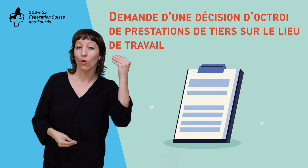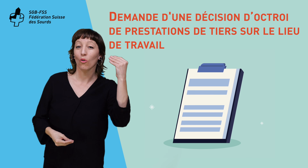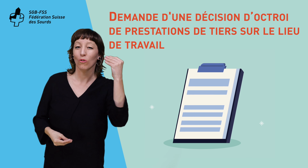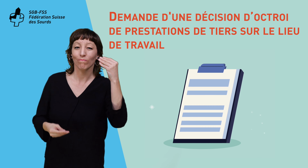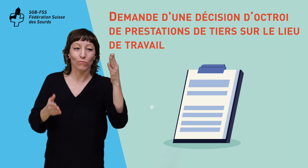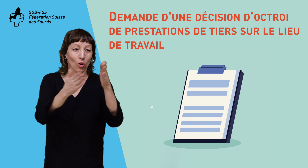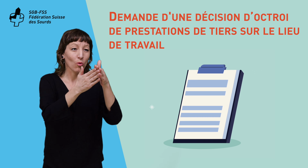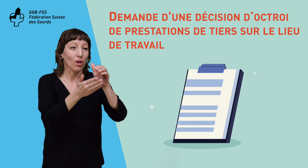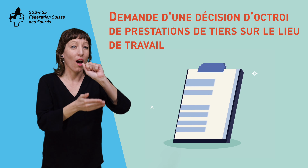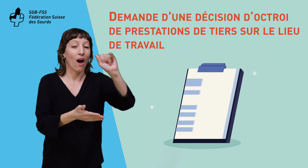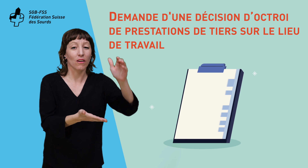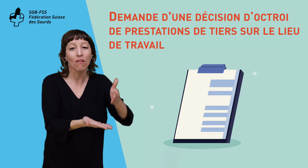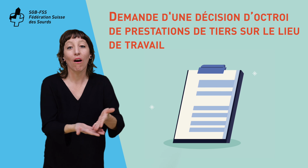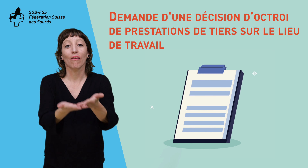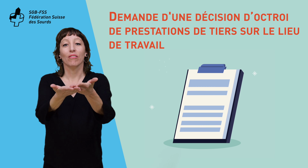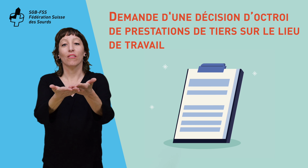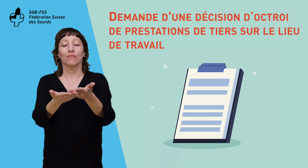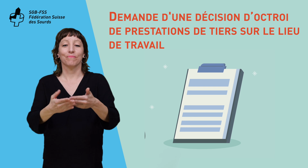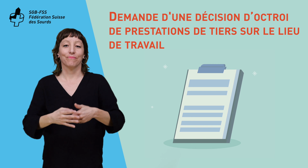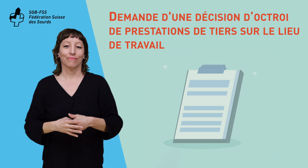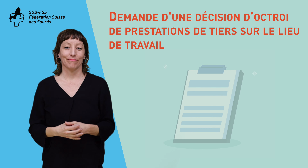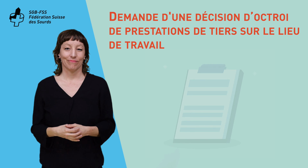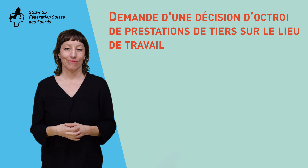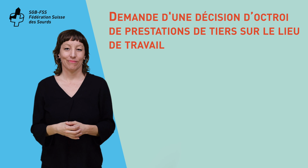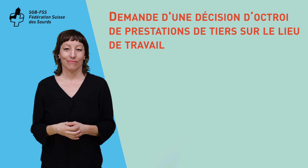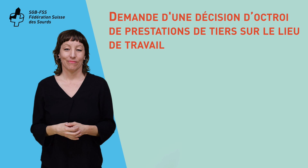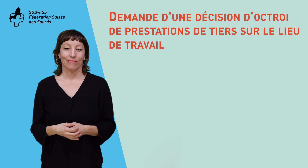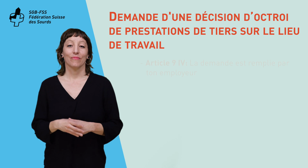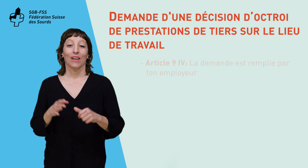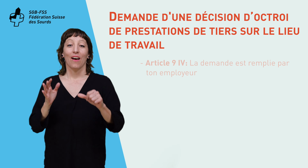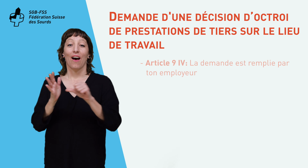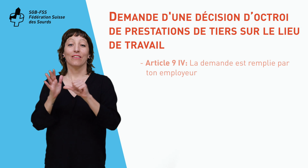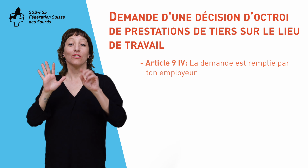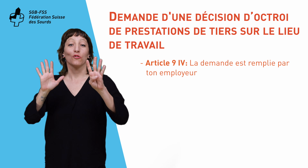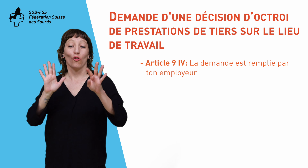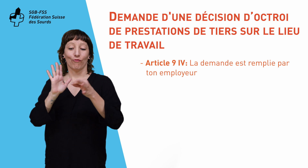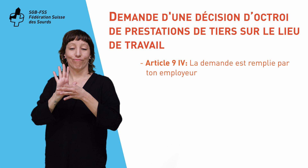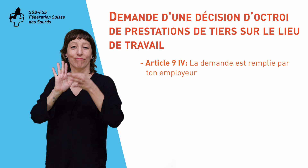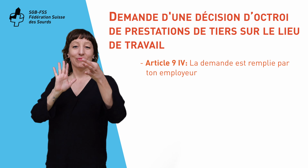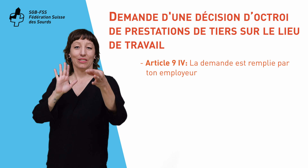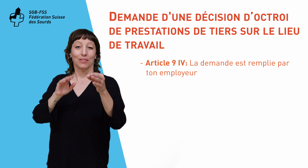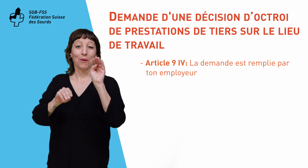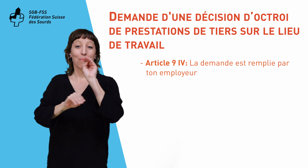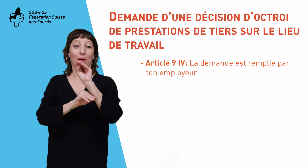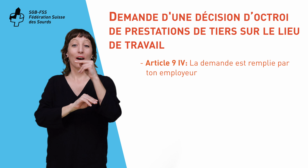ou malentendant, demander des aides à l'AI. Conformément à l'article 9 AI,